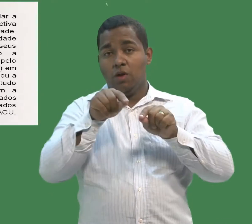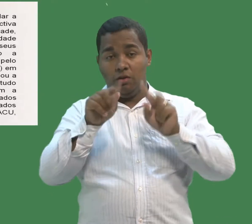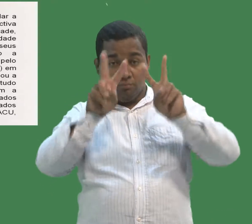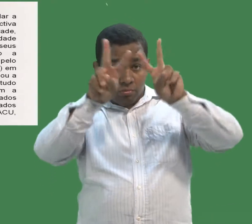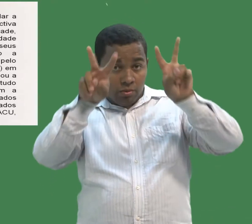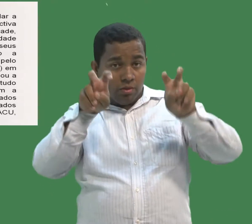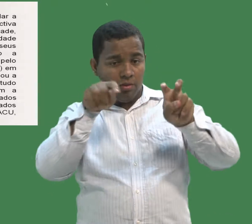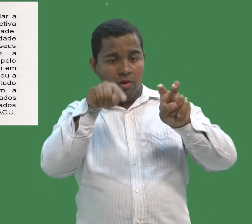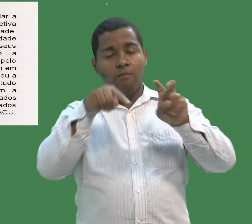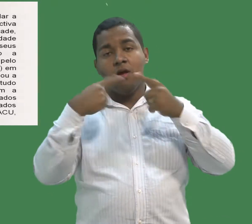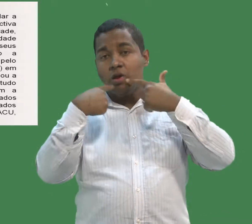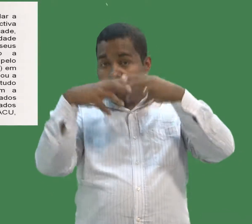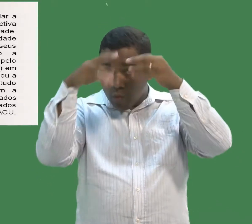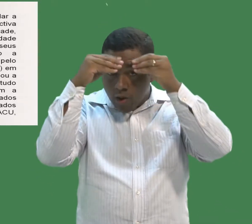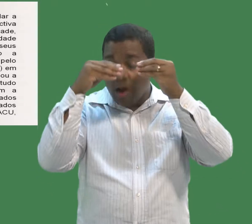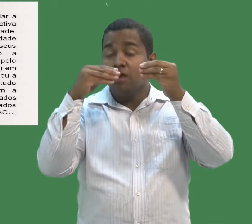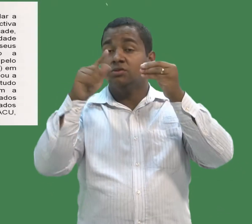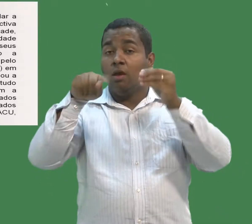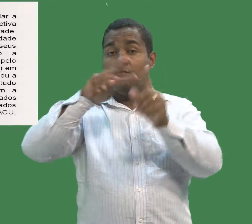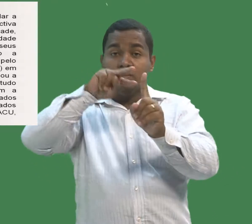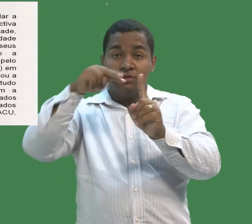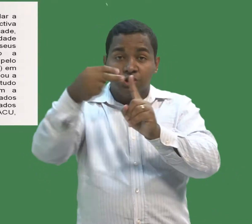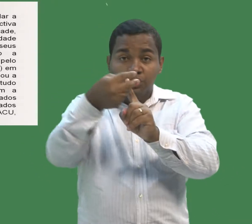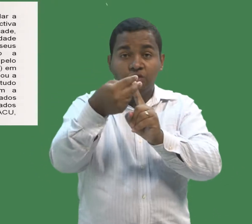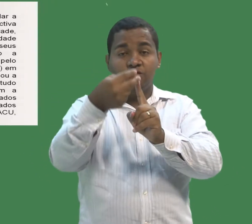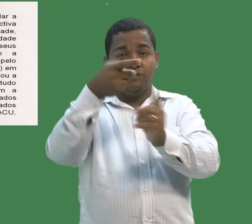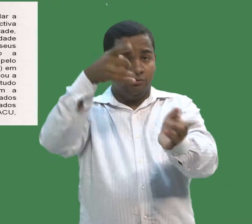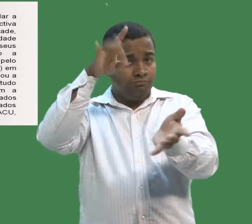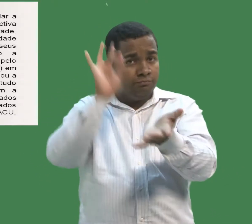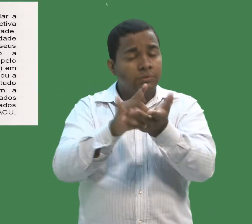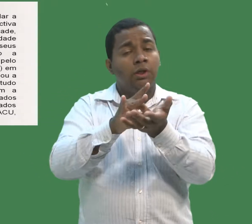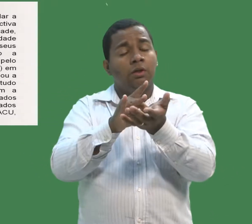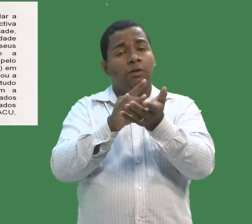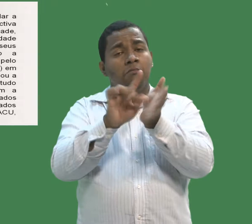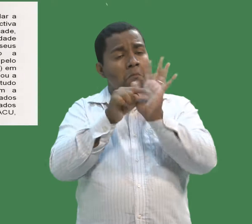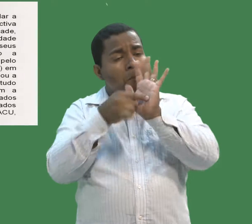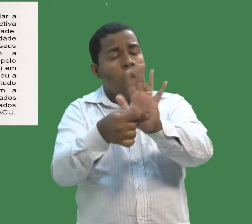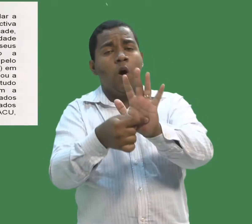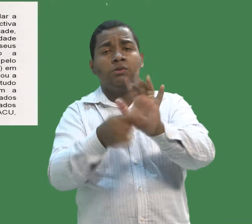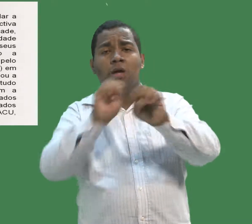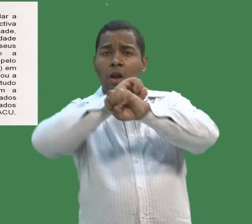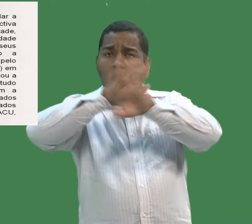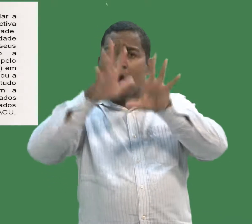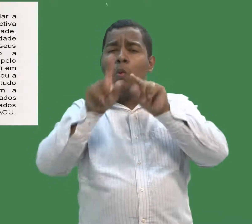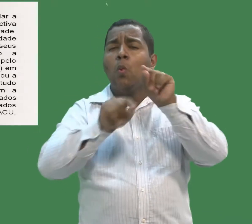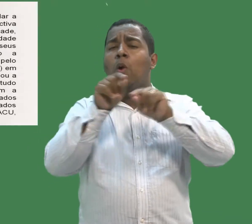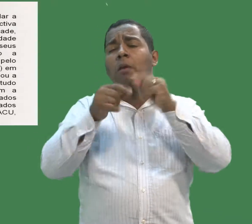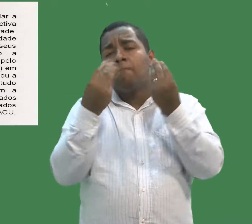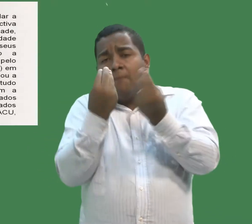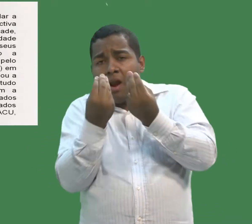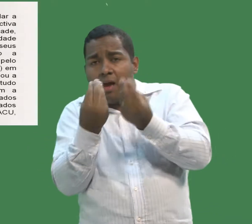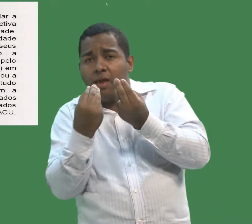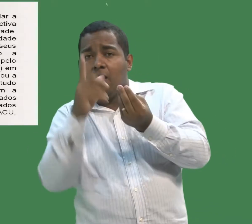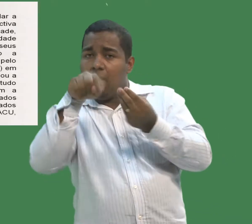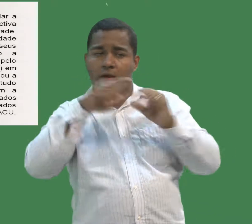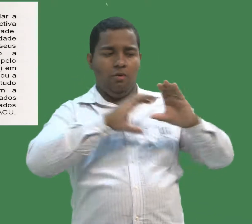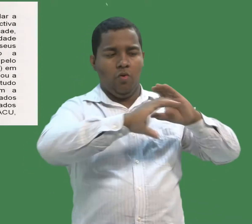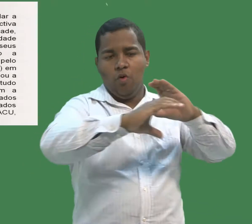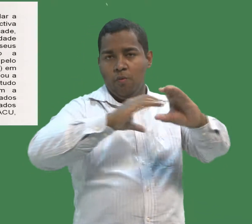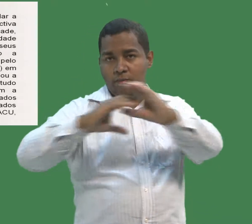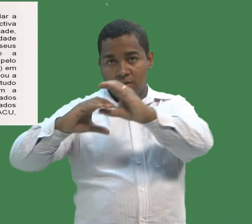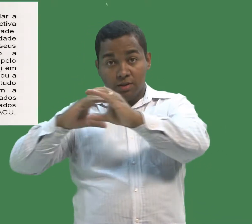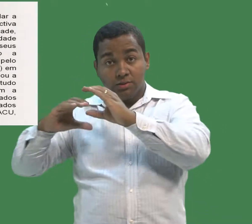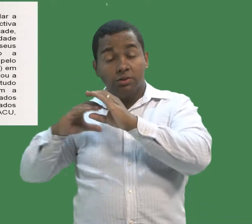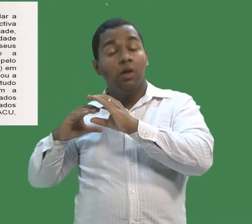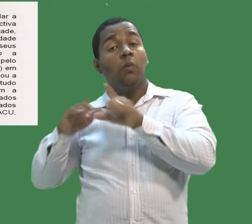realidade, aparecesse claramente sua finalidade social, que é a comunicação, e seus determinantes sociais, bem como a importância